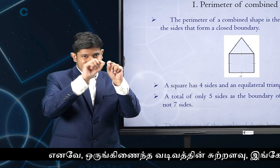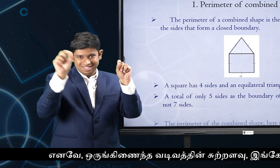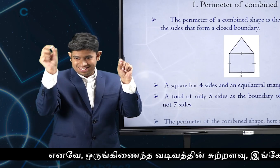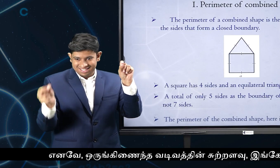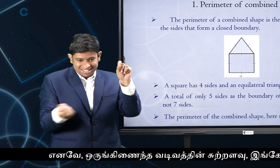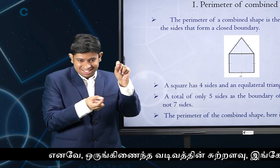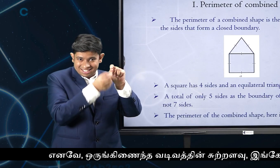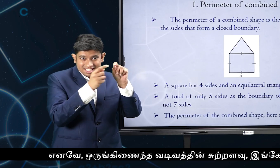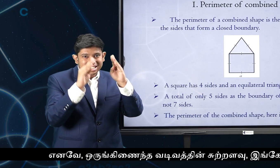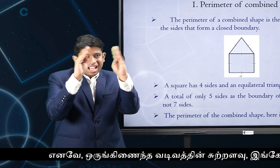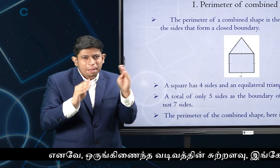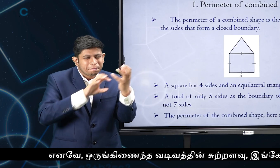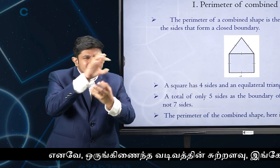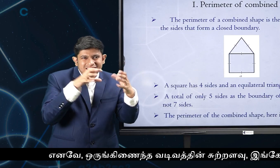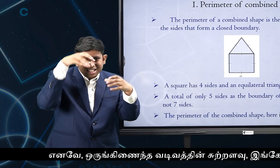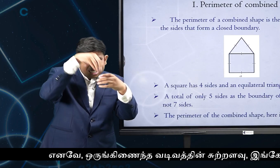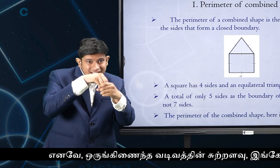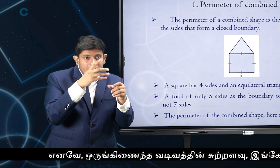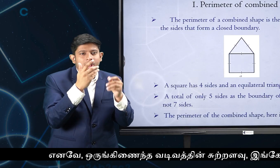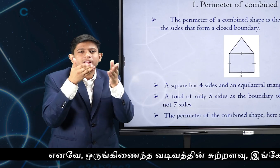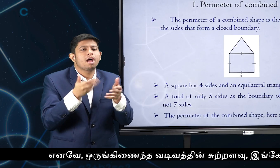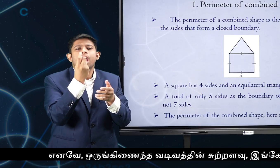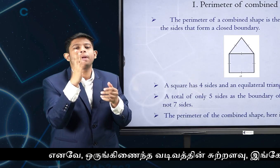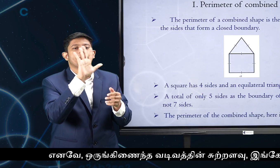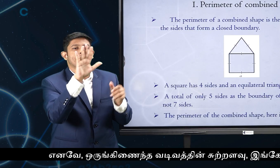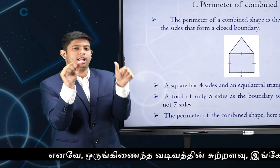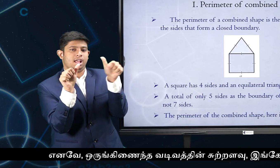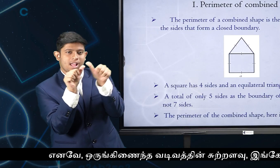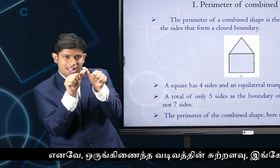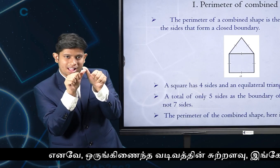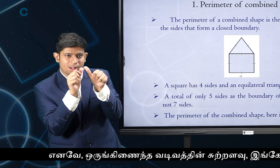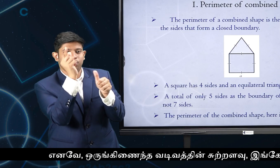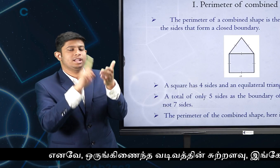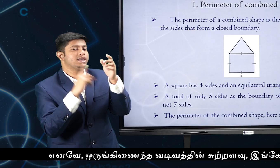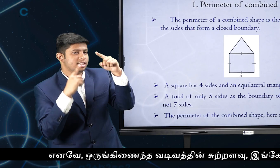எனவே ஒருங்கிணைந்த வடிவத்தின் சுற்றளவு இங்கே 5a அலகுகள்.